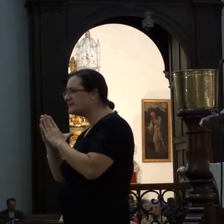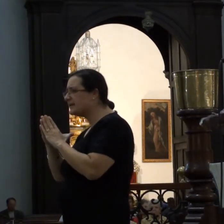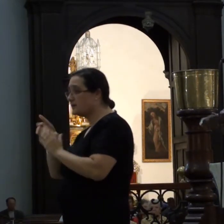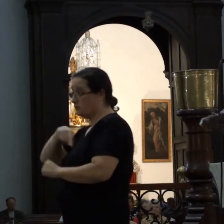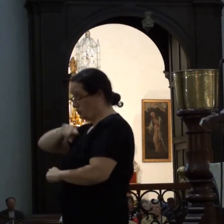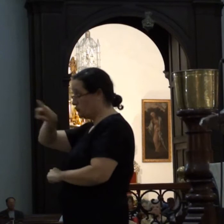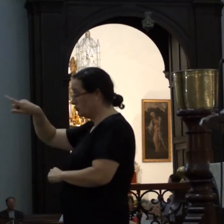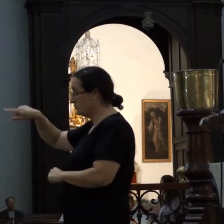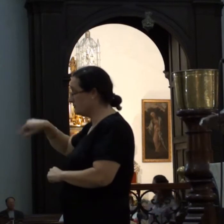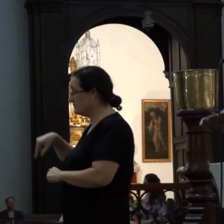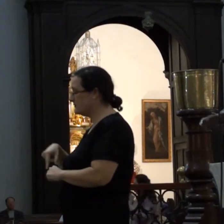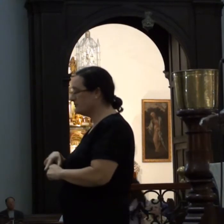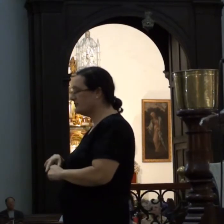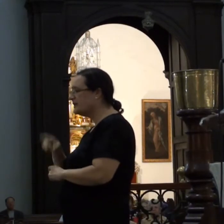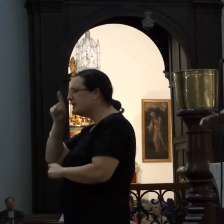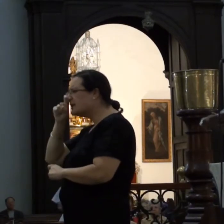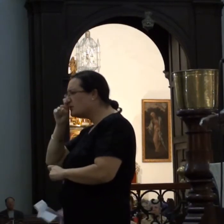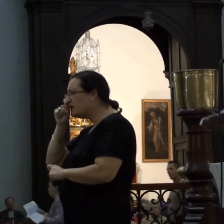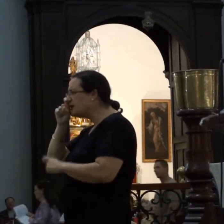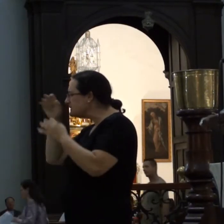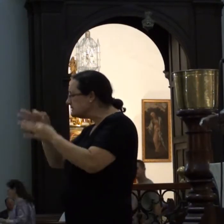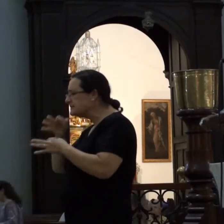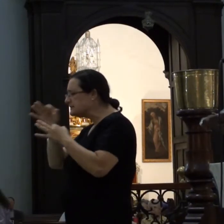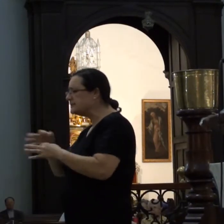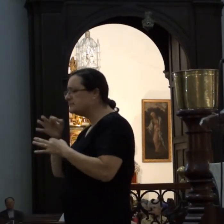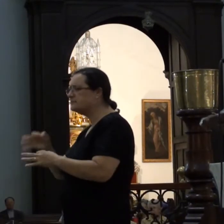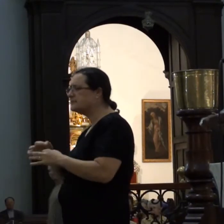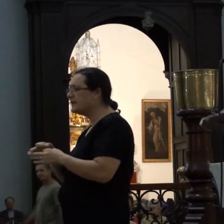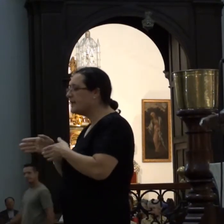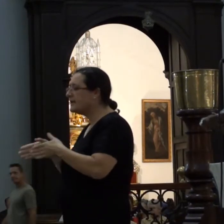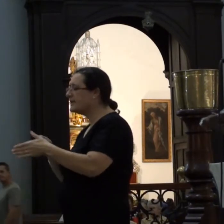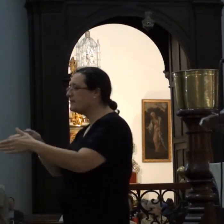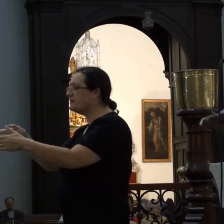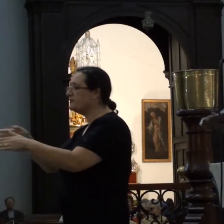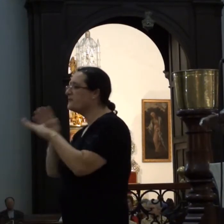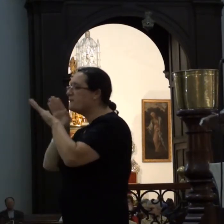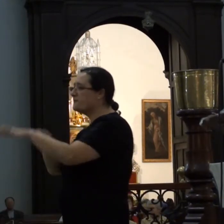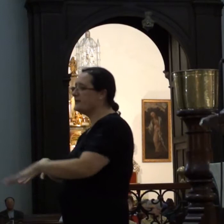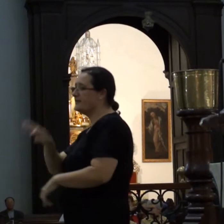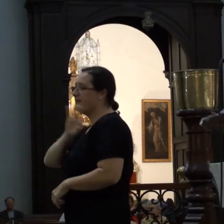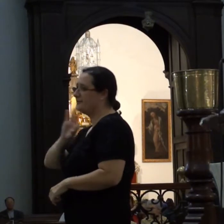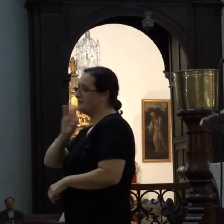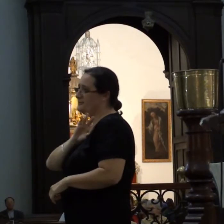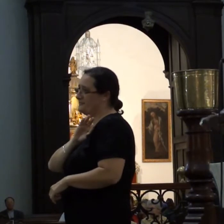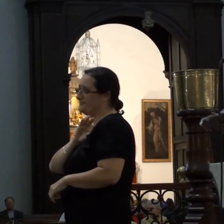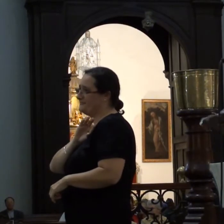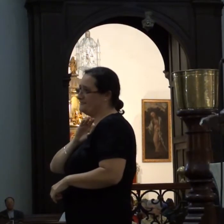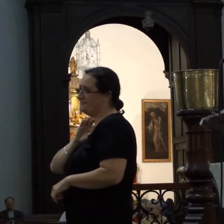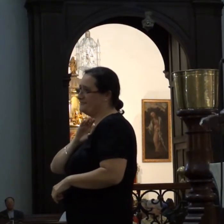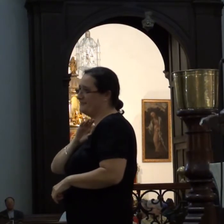nosotros constantemente el camino de la fidelidad al señor